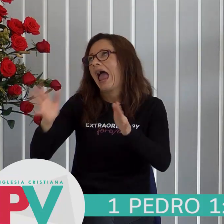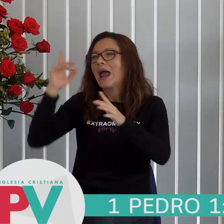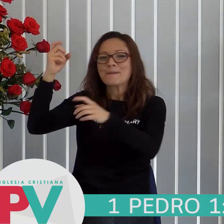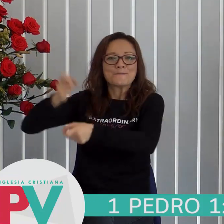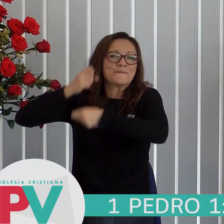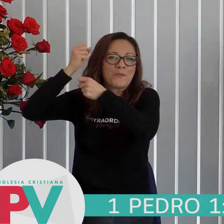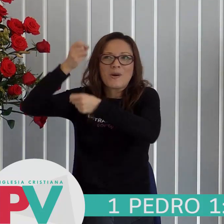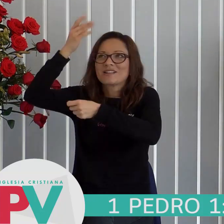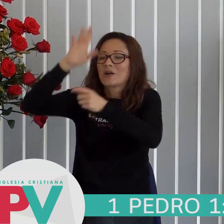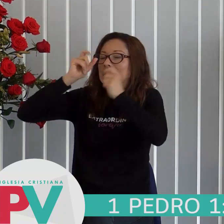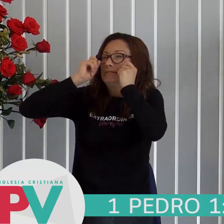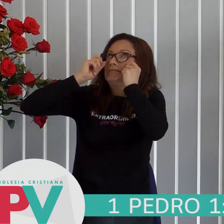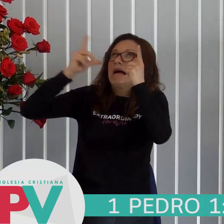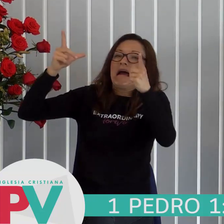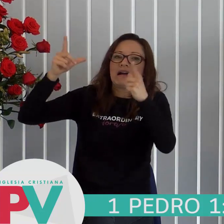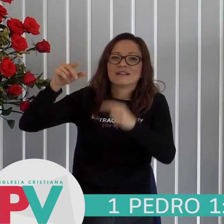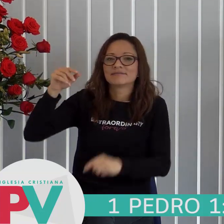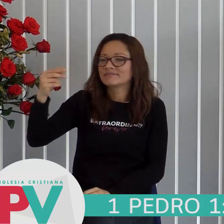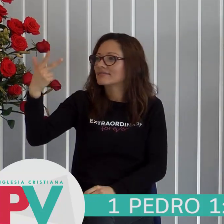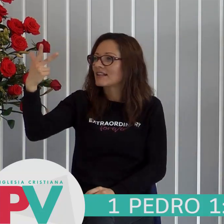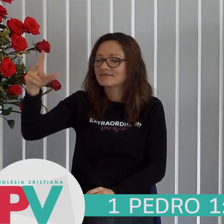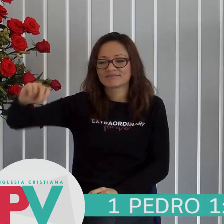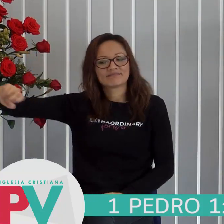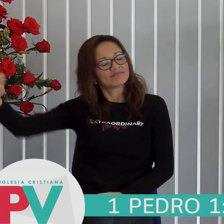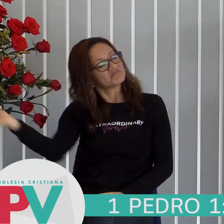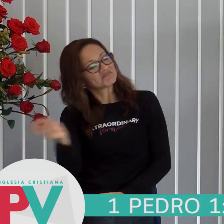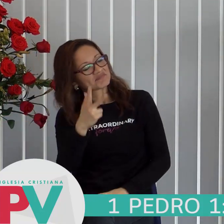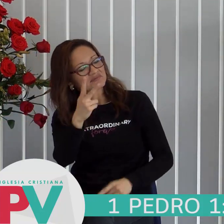lo más impresionante? Con 3 dedos.